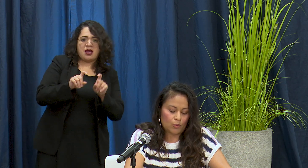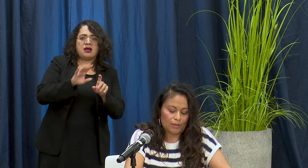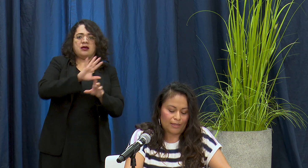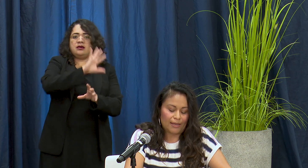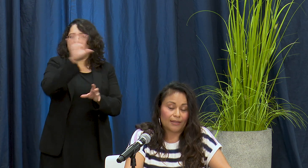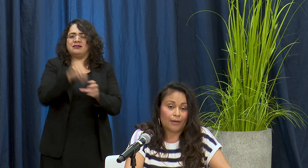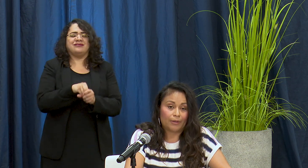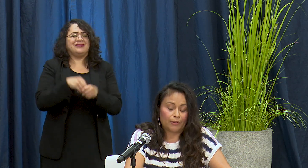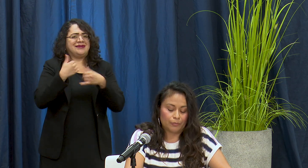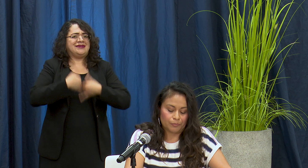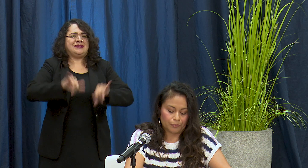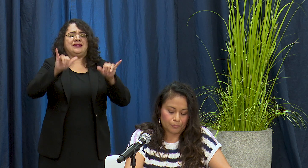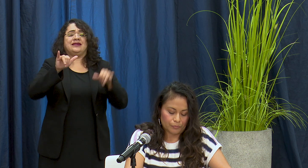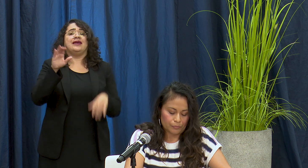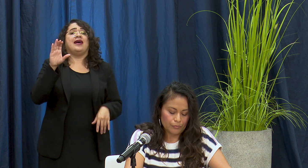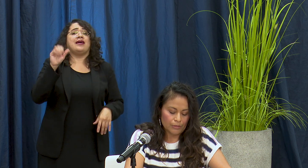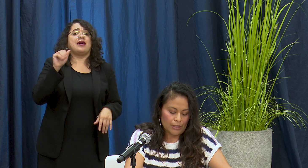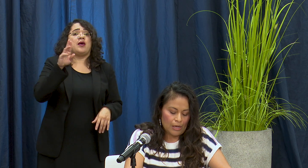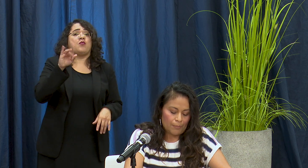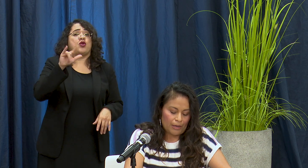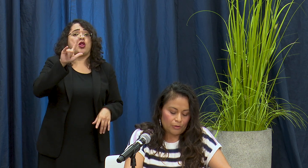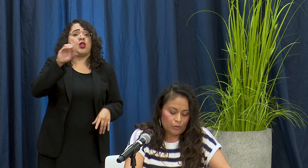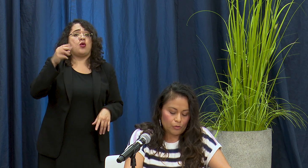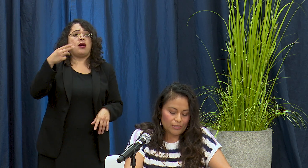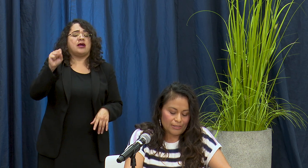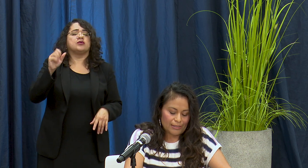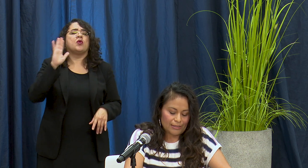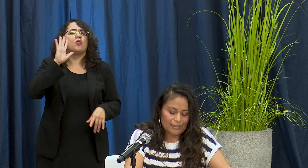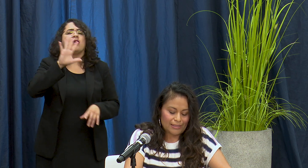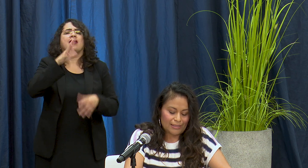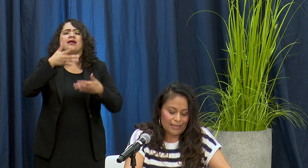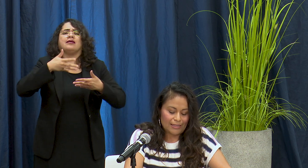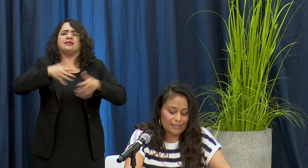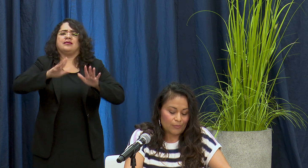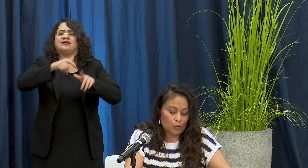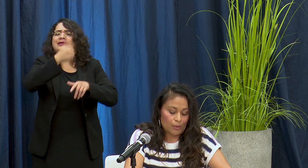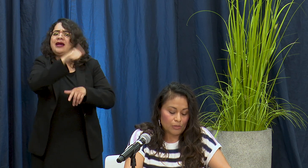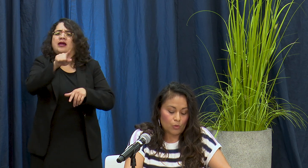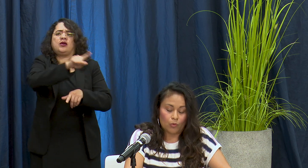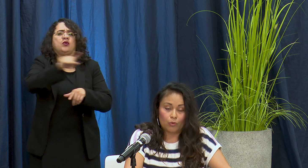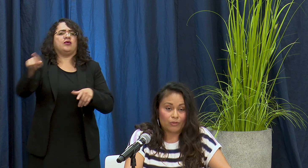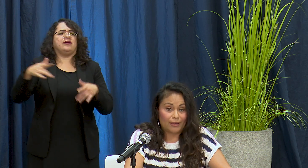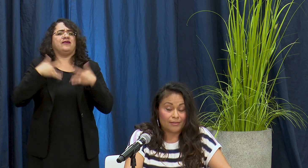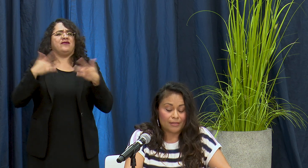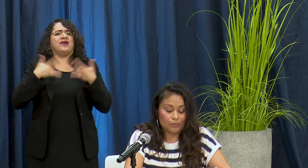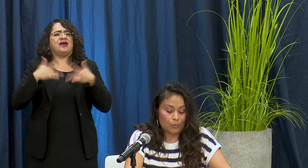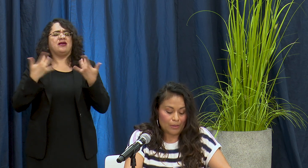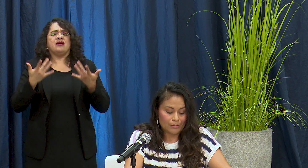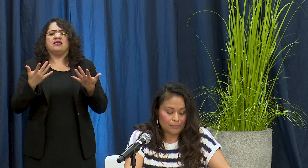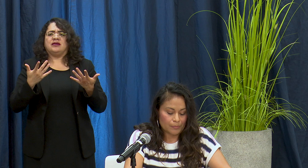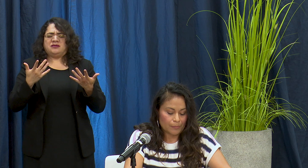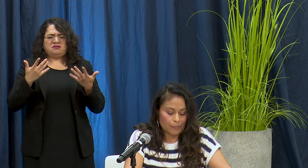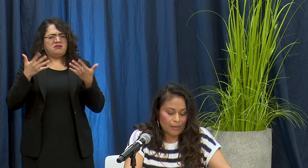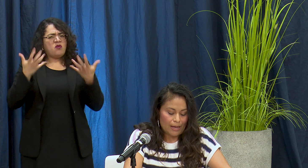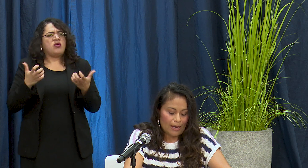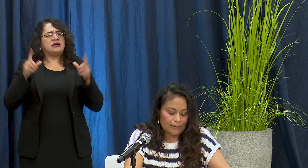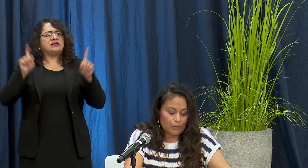Escuela Secundaria Cabrillo. Para todos los residentes si tienen síntomas o no tienen